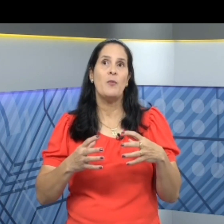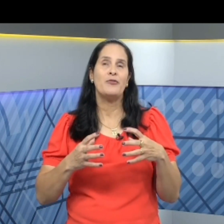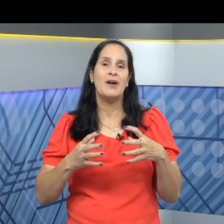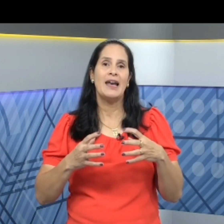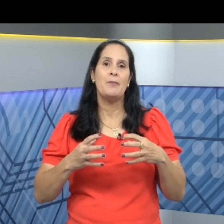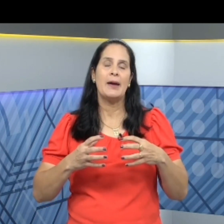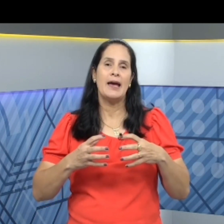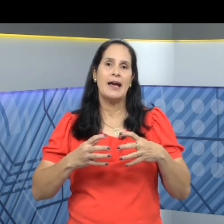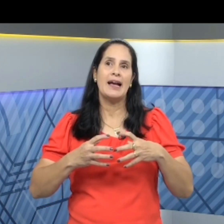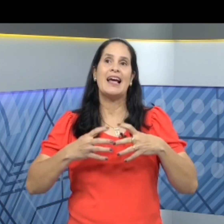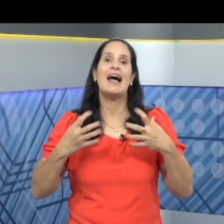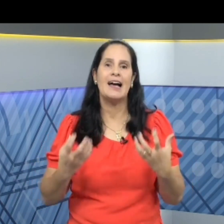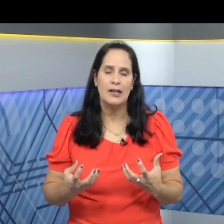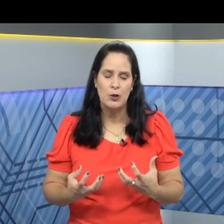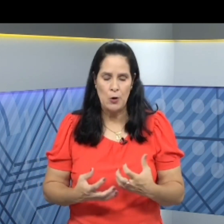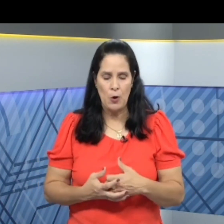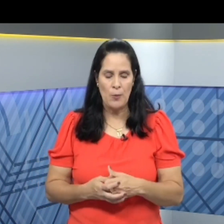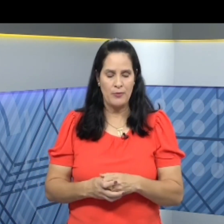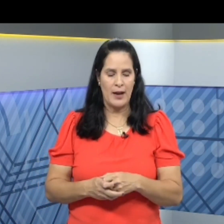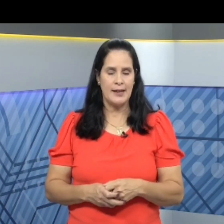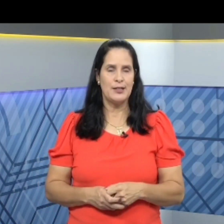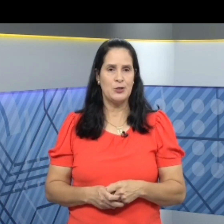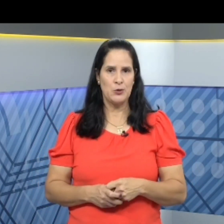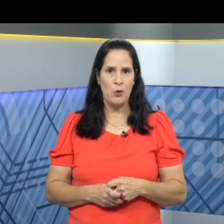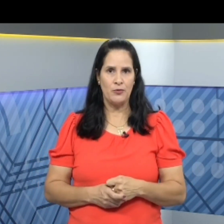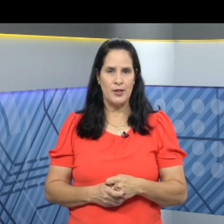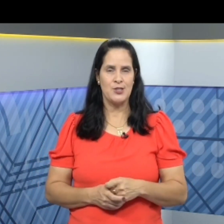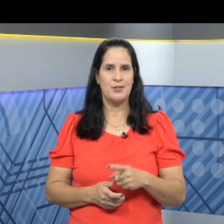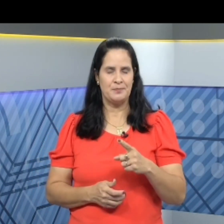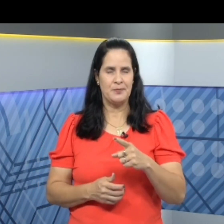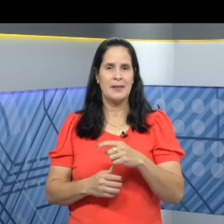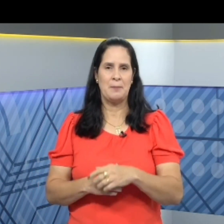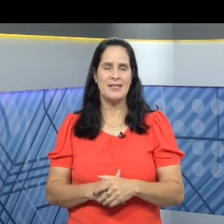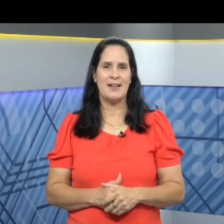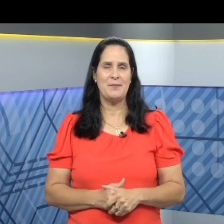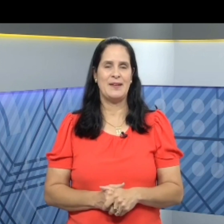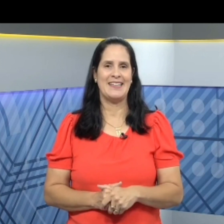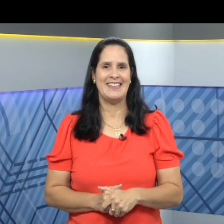é uma fala clara como a fala do ouvinte, mas vale a pena, né?